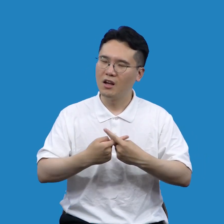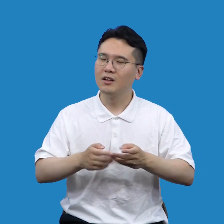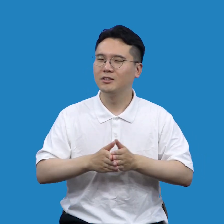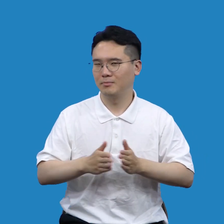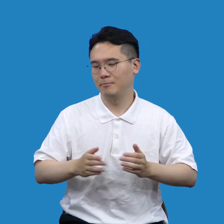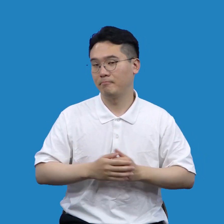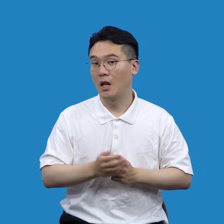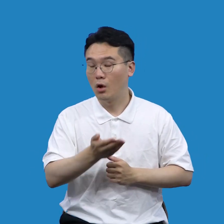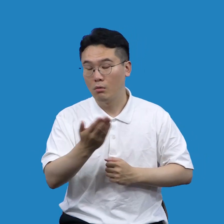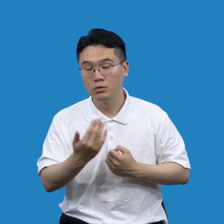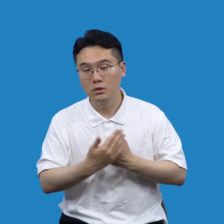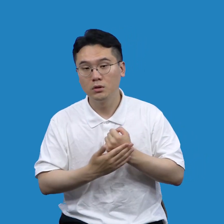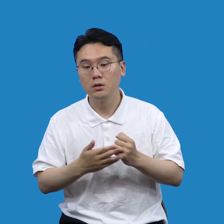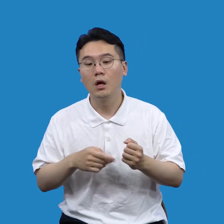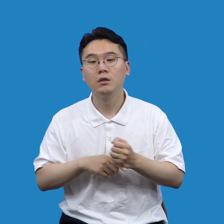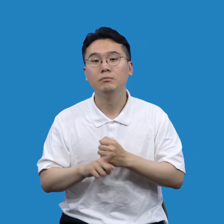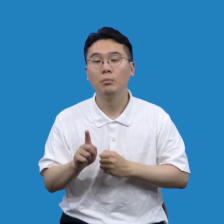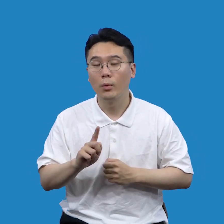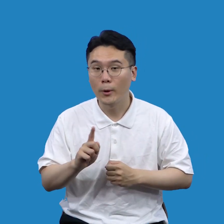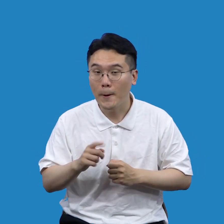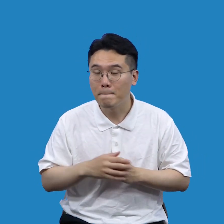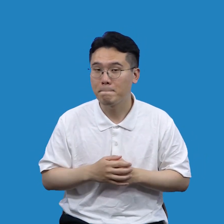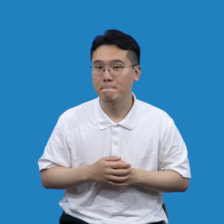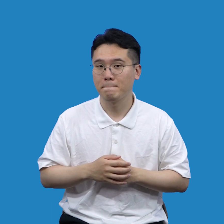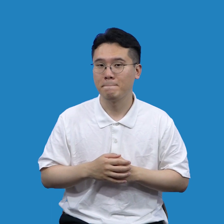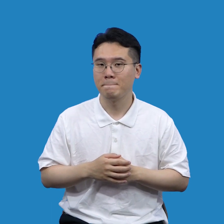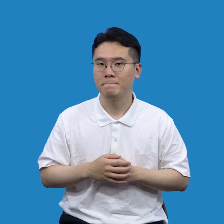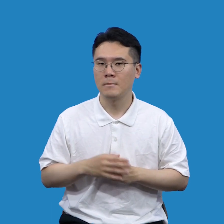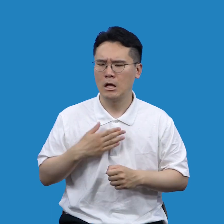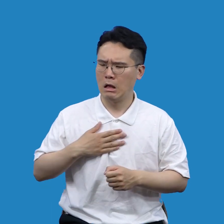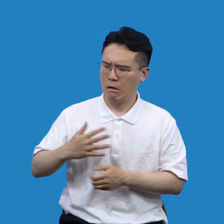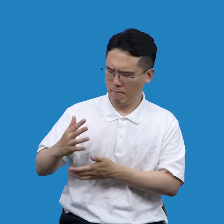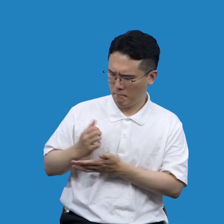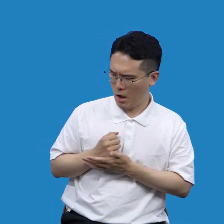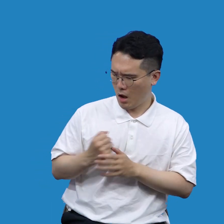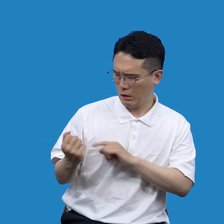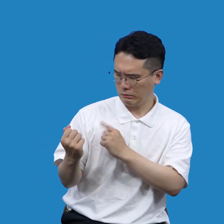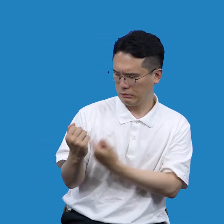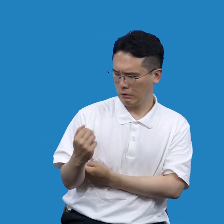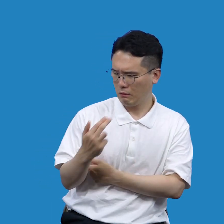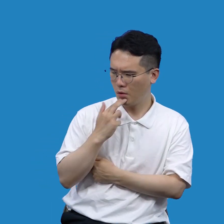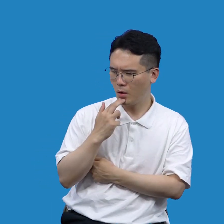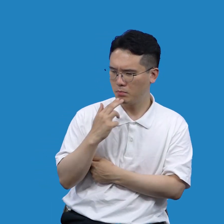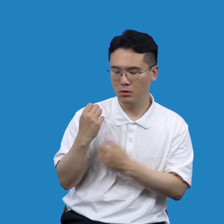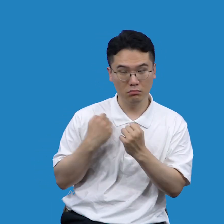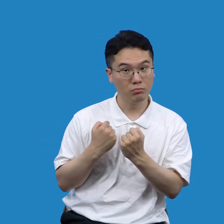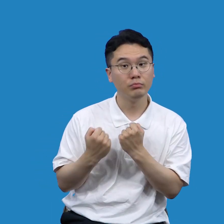은혜의 뜻이 뭐예요? grace, 은혜란 받을 자격 없는 사람들에게